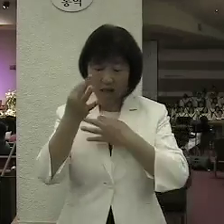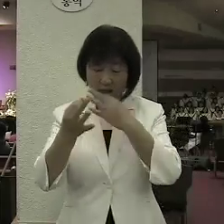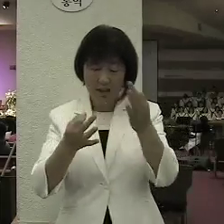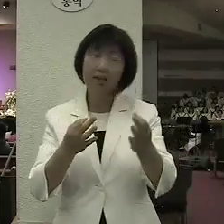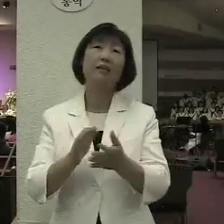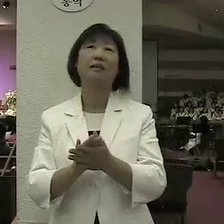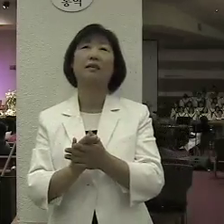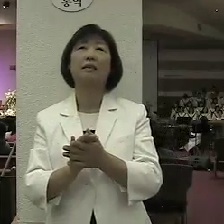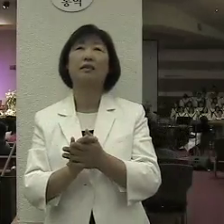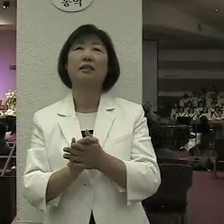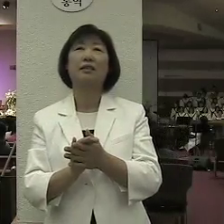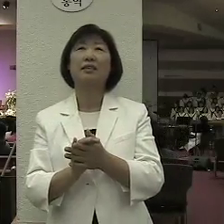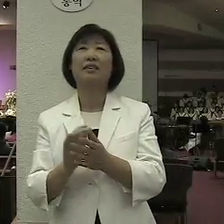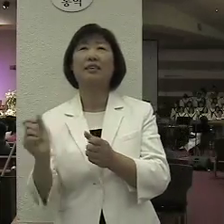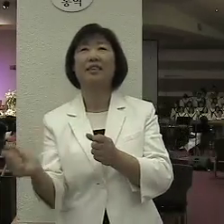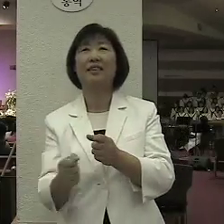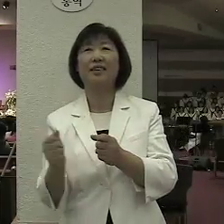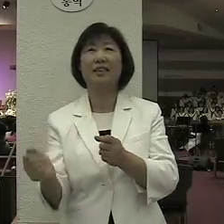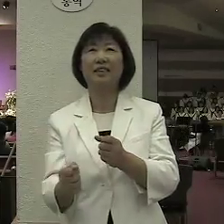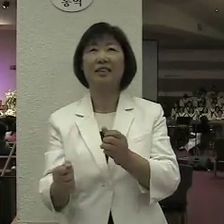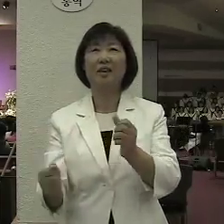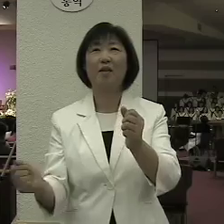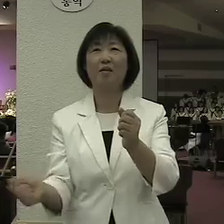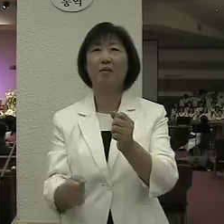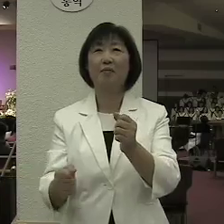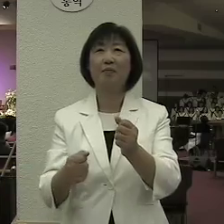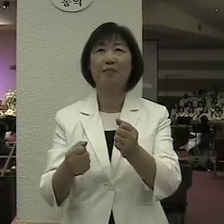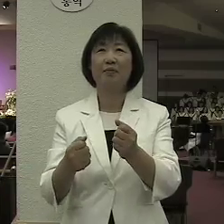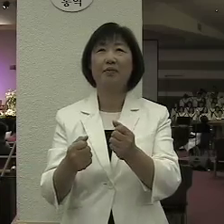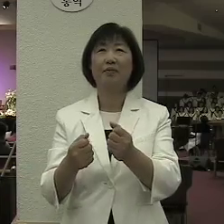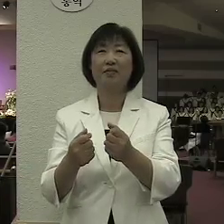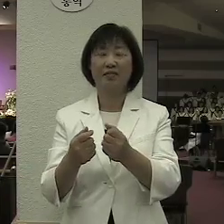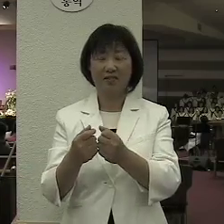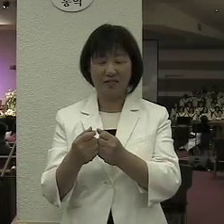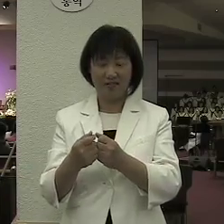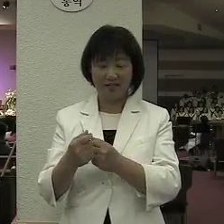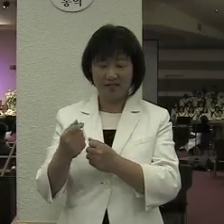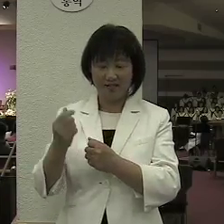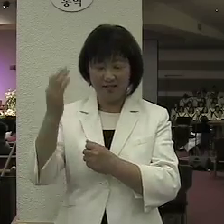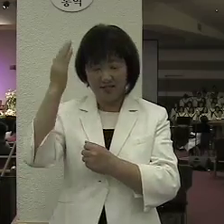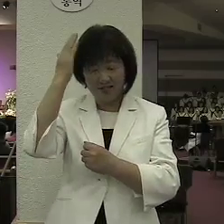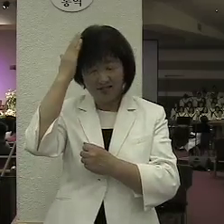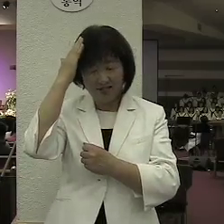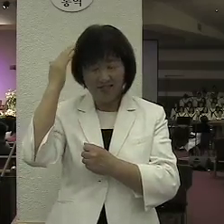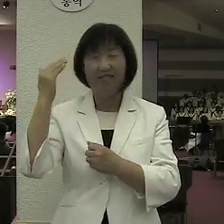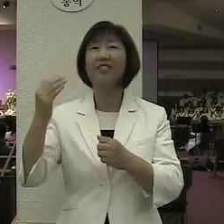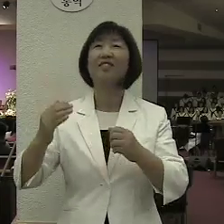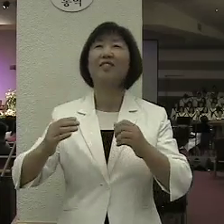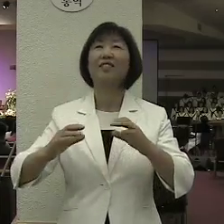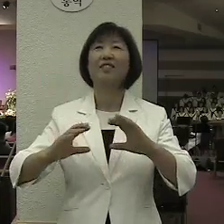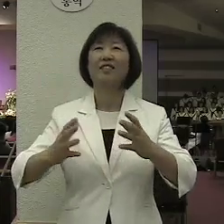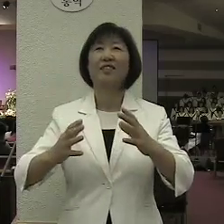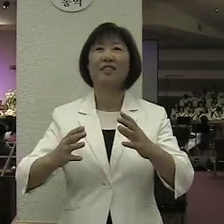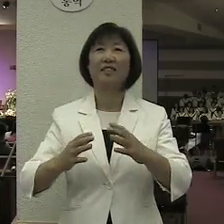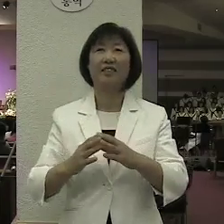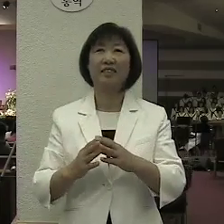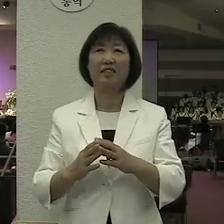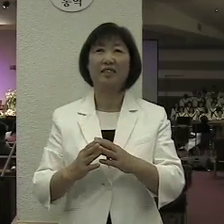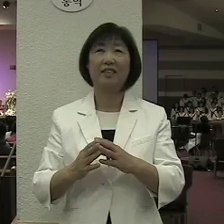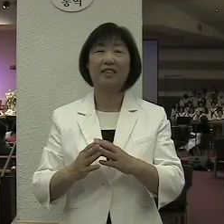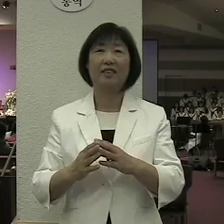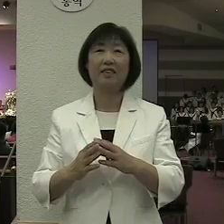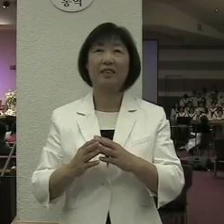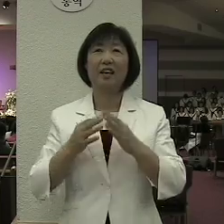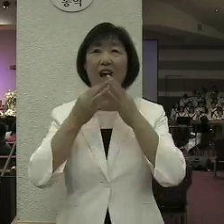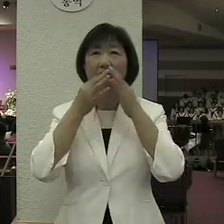온 가족을 데리고 갔습니다. 갔는데 거기 보니까 대단하더라고요. 우리 대한민국, 미국 응원단